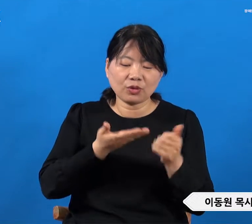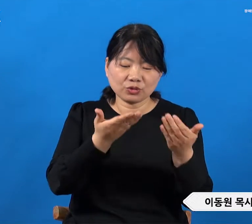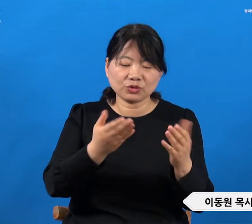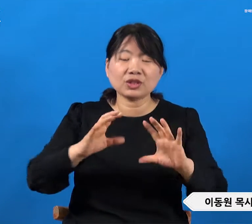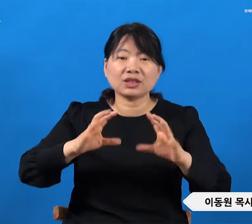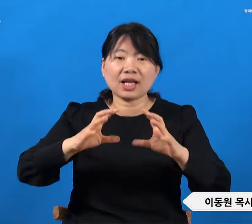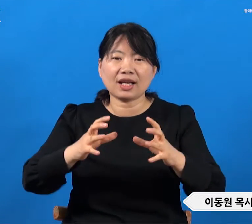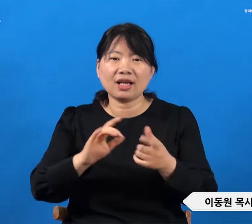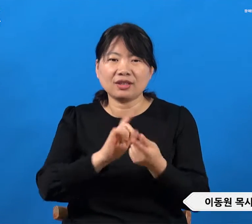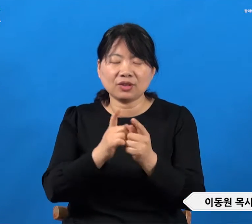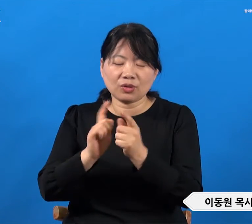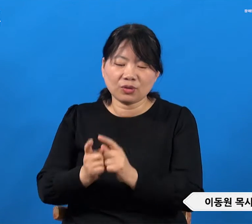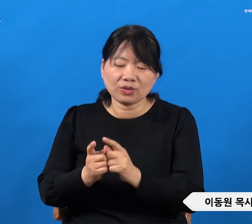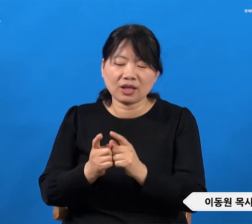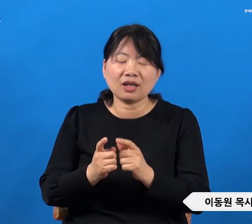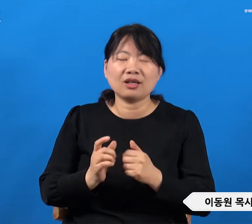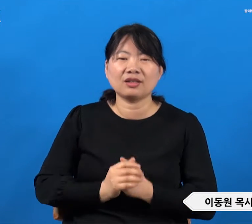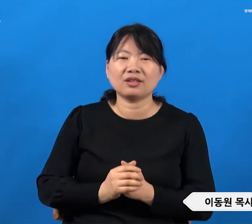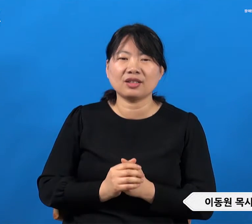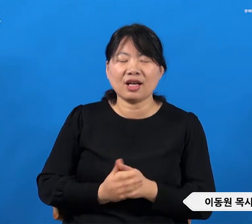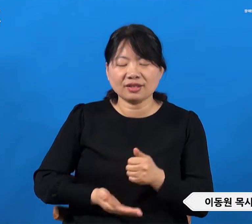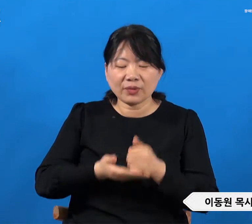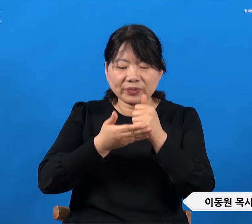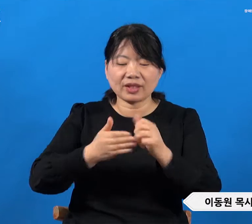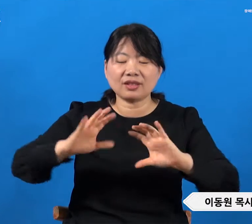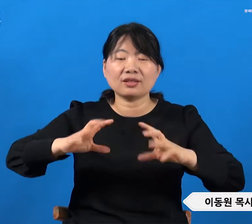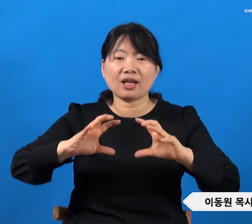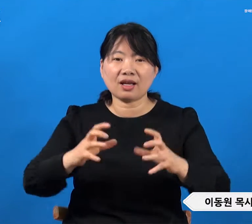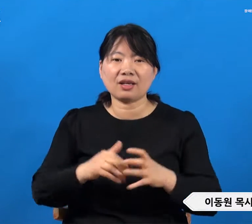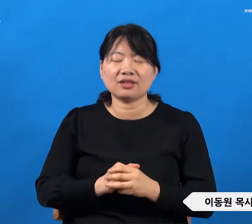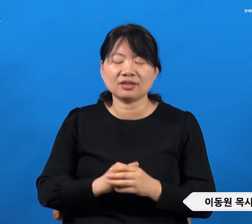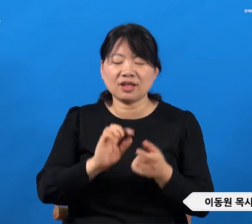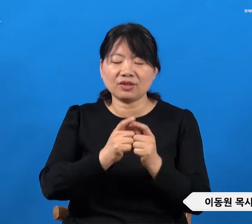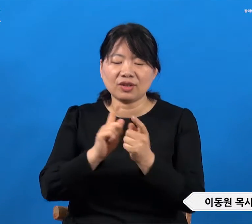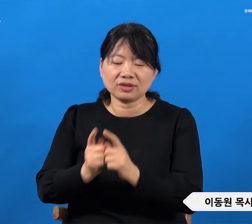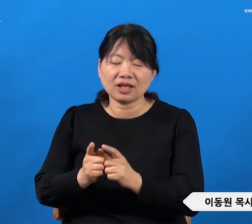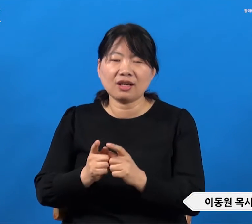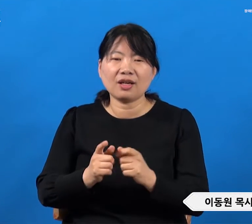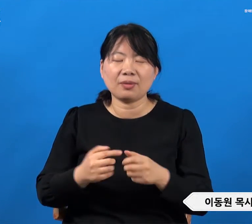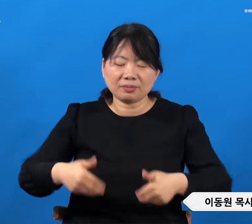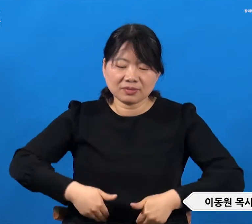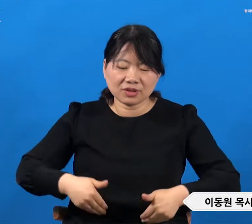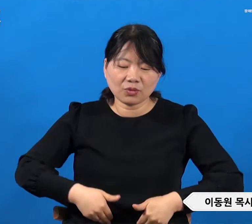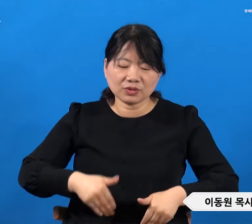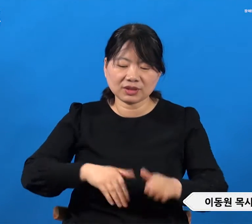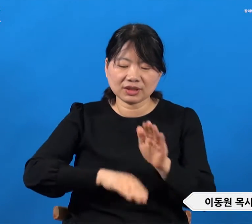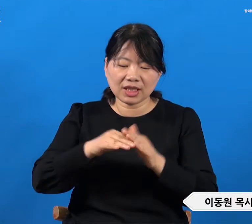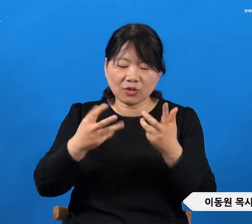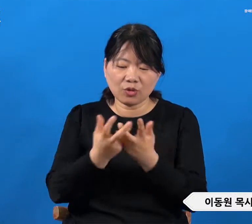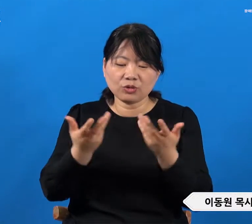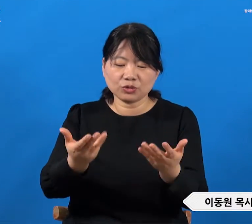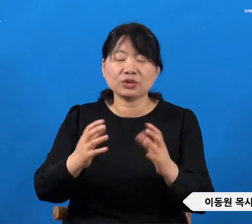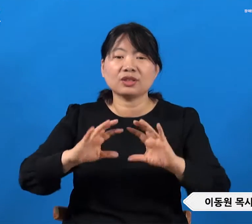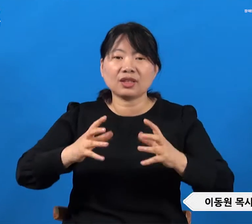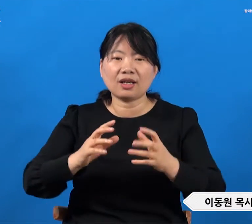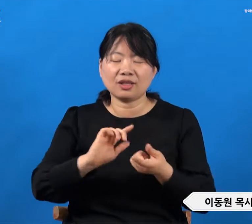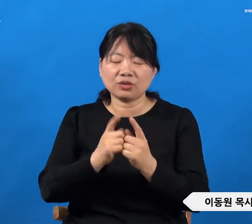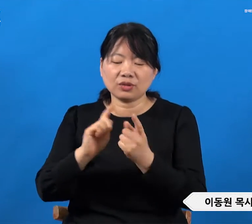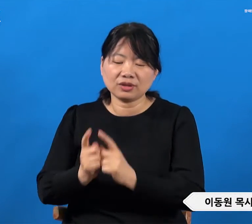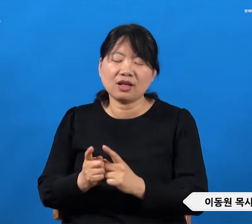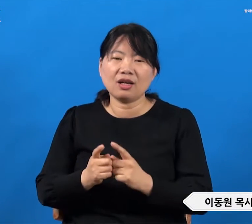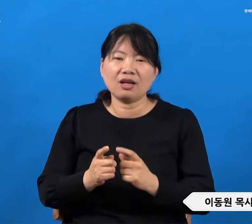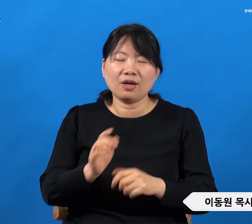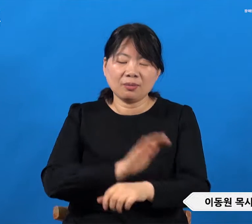먹여주는 나라. 서로가 서로를 섬기는 나라. 서로가 서로의 필요를 채워주는 나라.